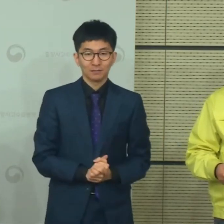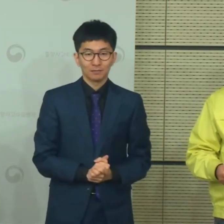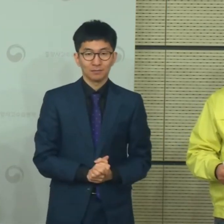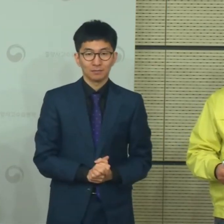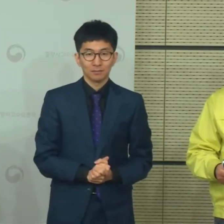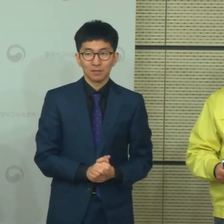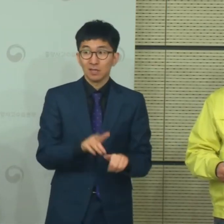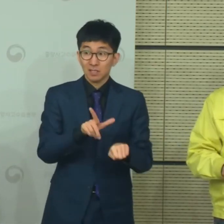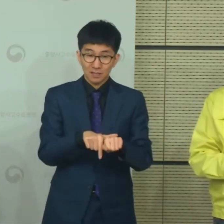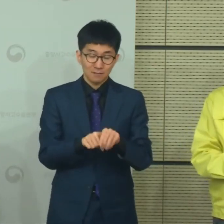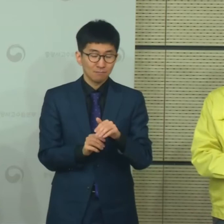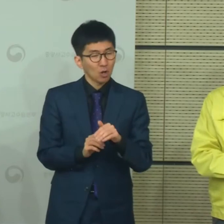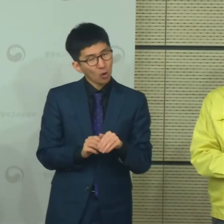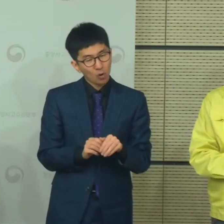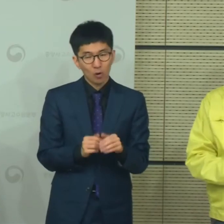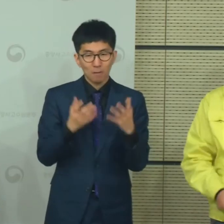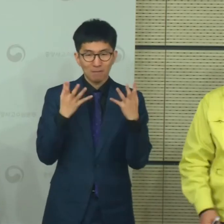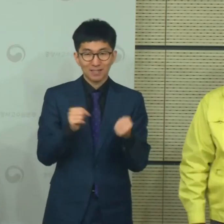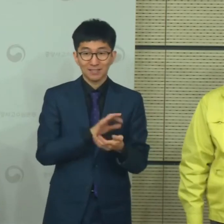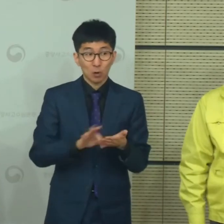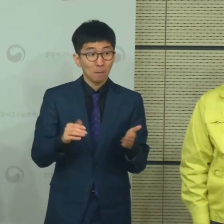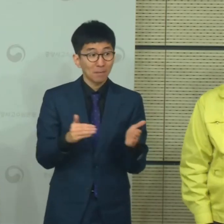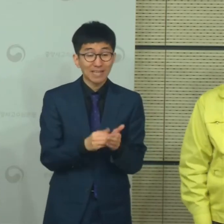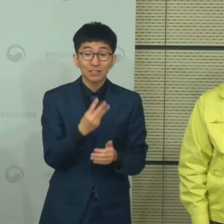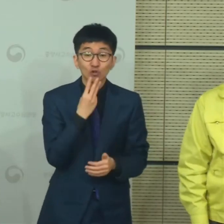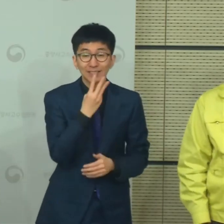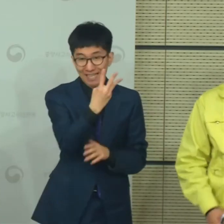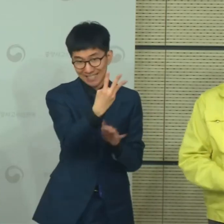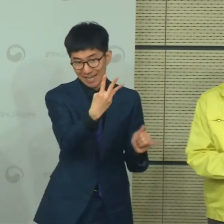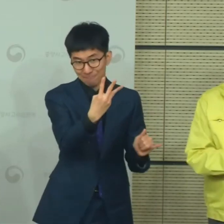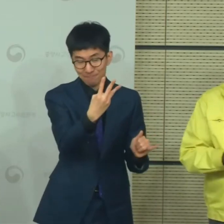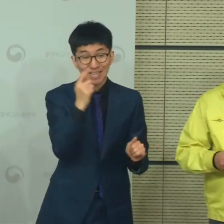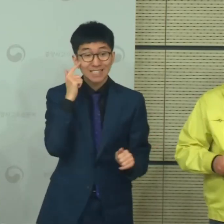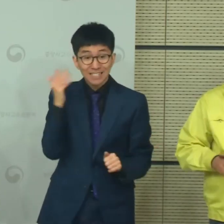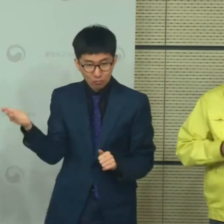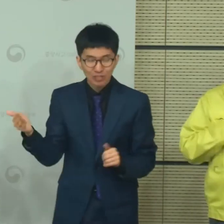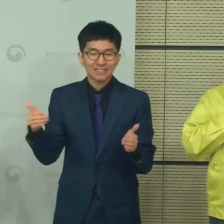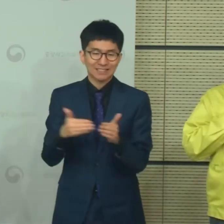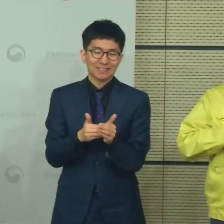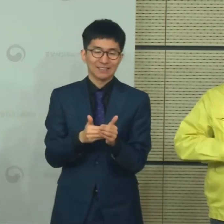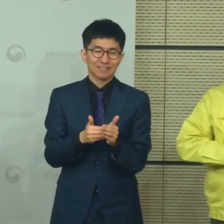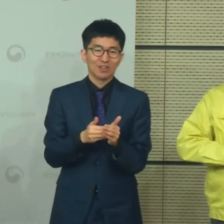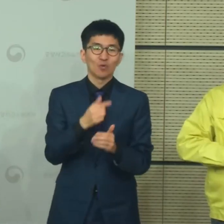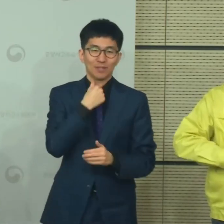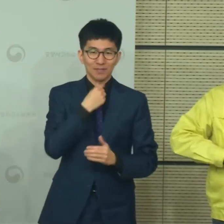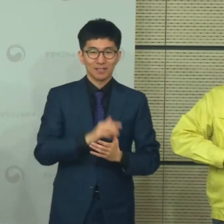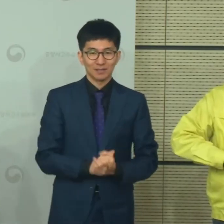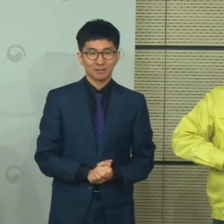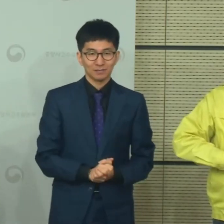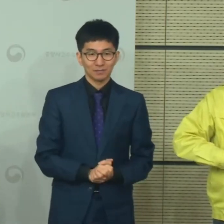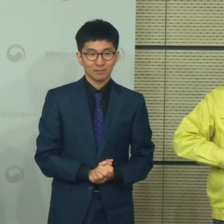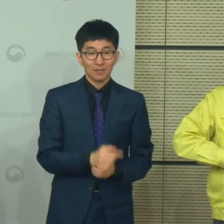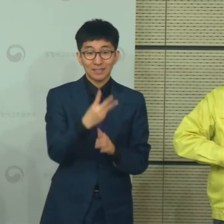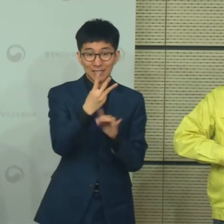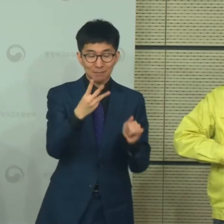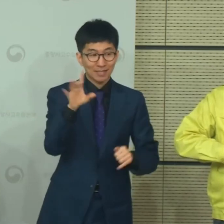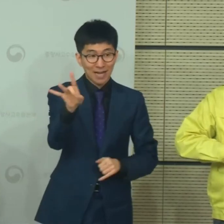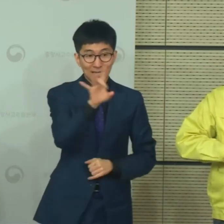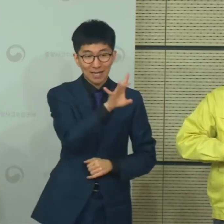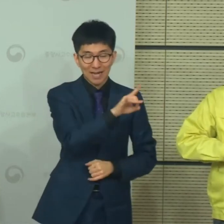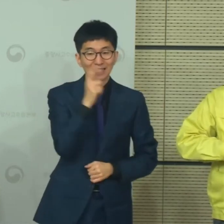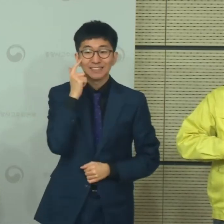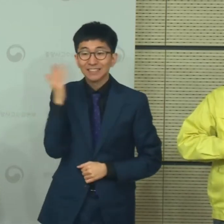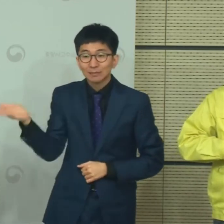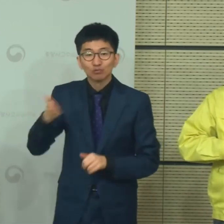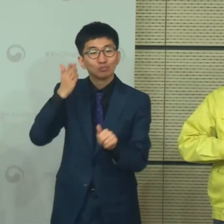네, 시간이 많이 지났는데요. 서울에서 세 분만 더 받고 마무리하도록 하겠습니다. 세 분 기자님 질문 하나씩 좀